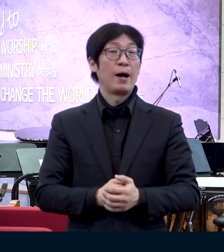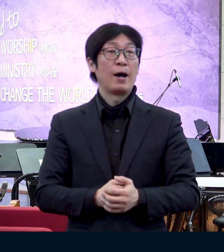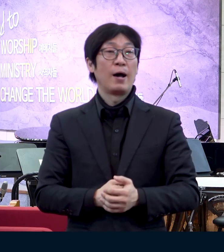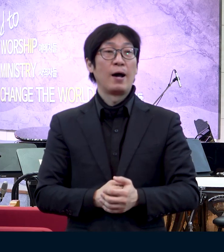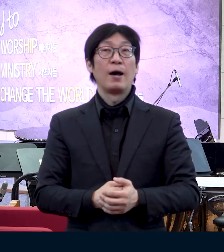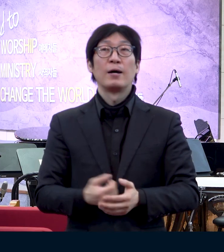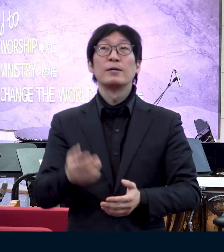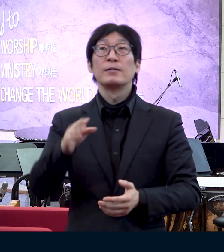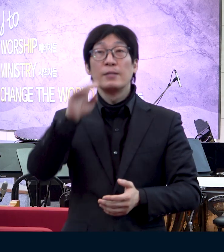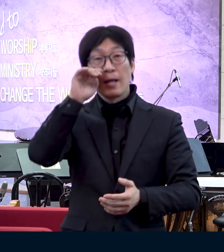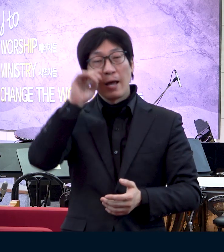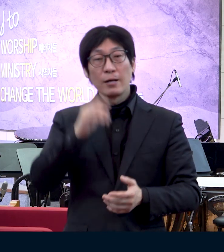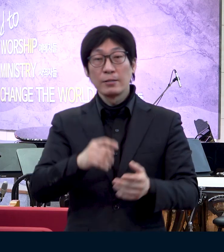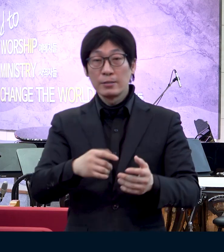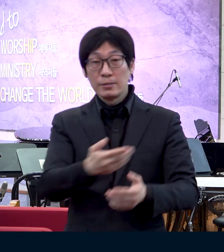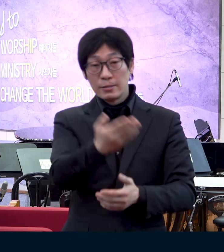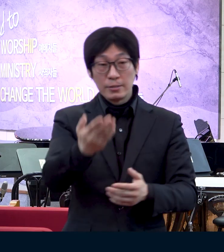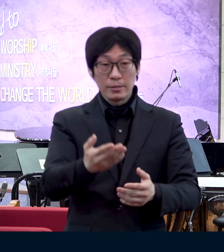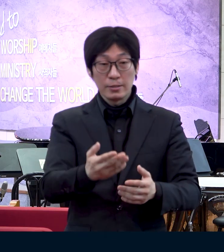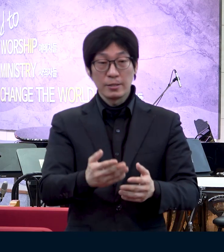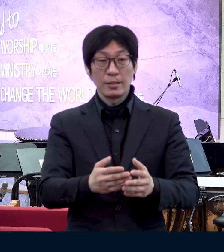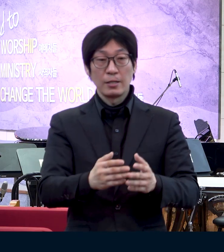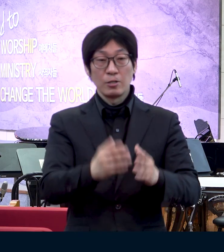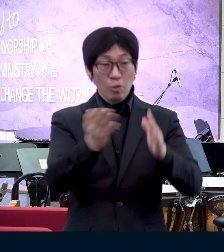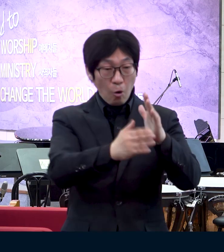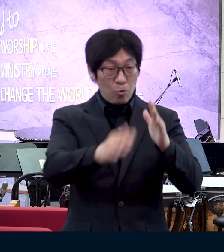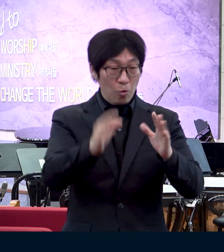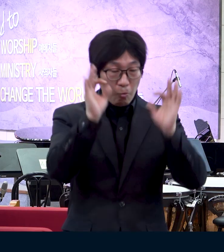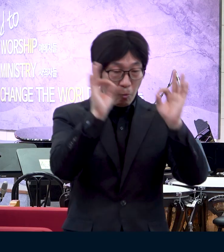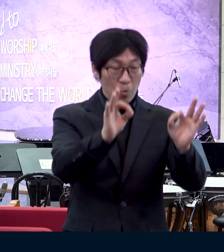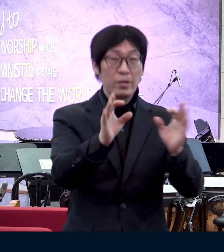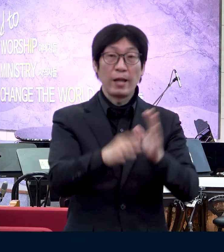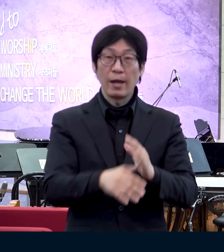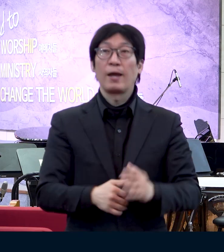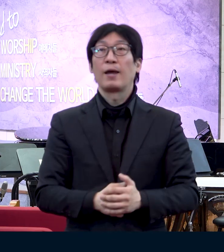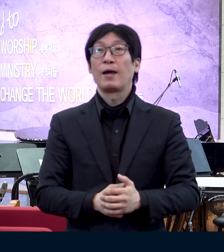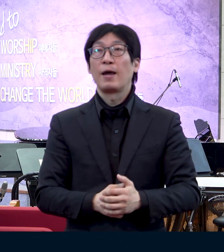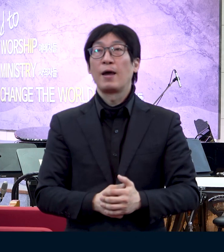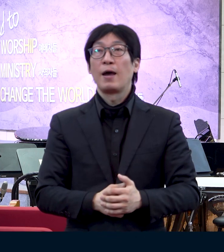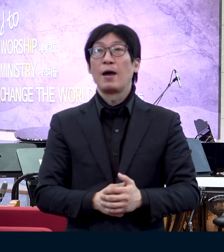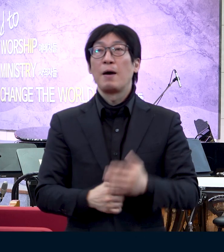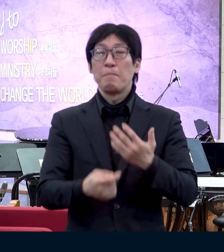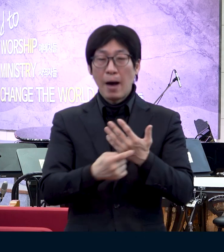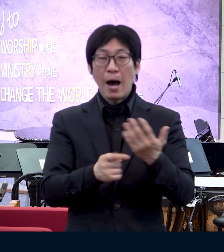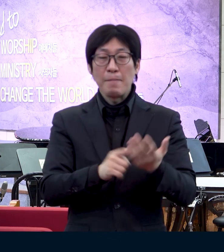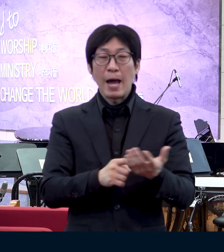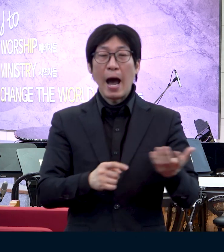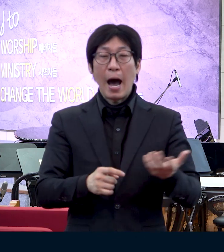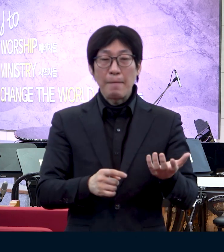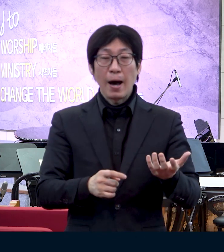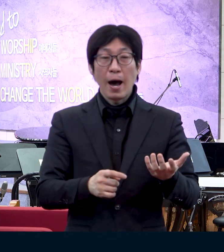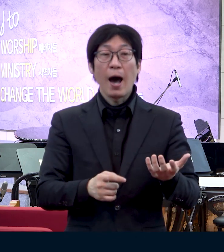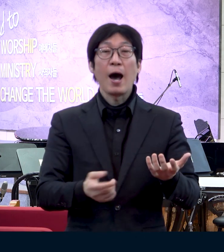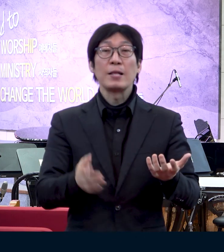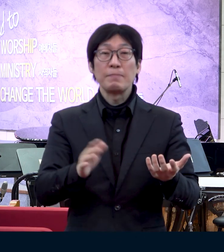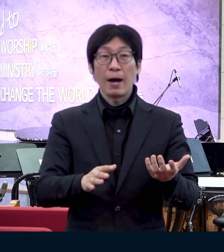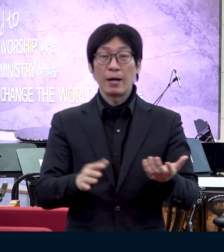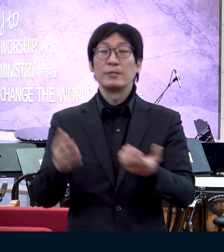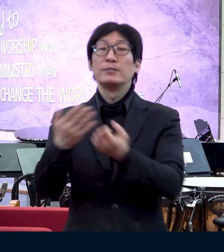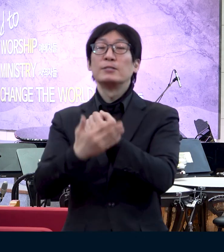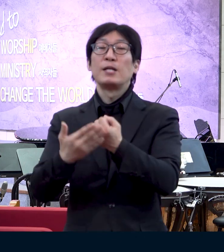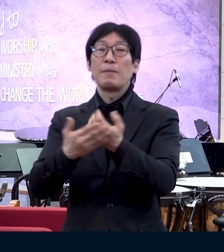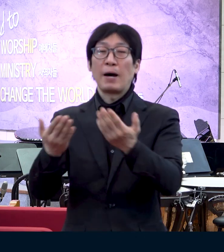아파요. 그런데 그런 그들을 보면서 그런 그들을 위해 기도할 때 그때마다 마음이 아프지만 또